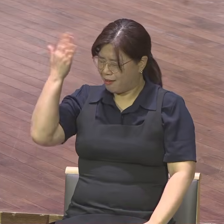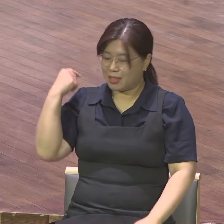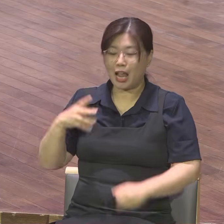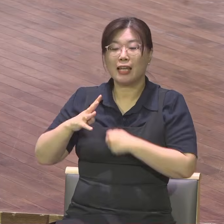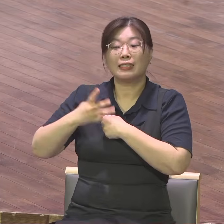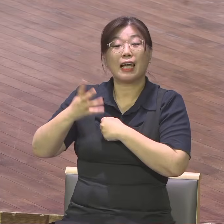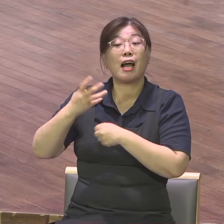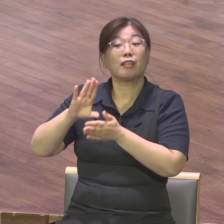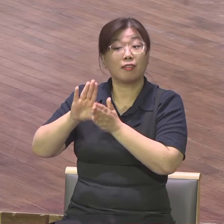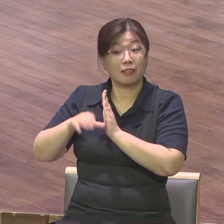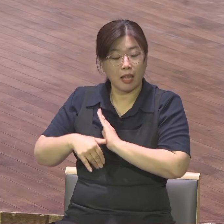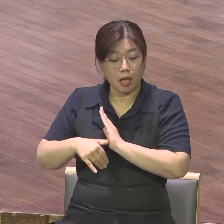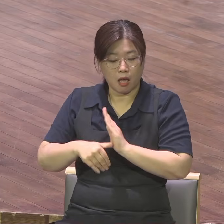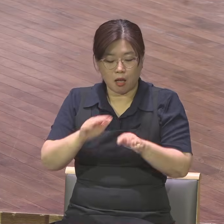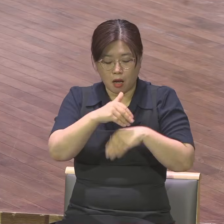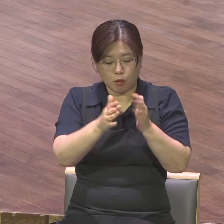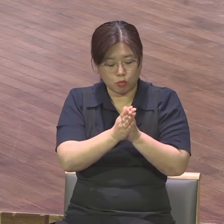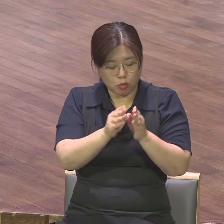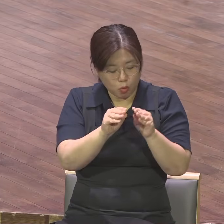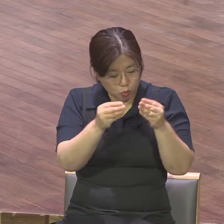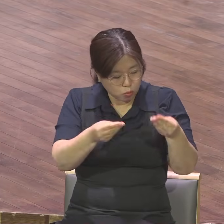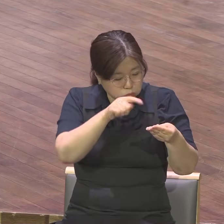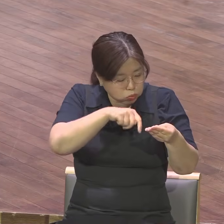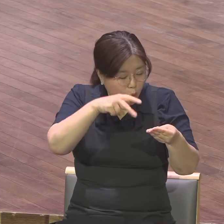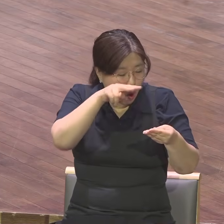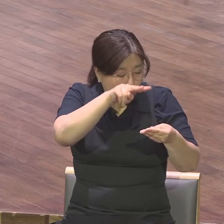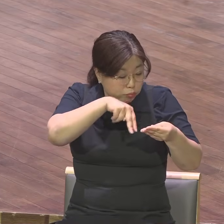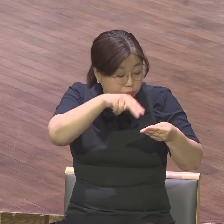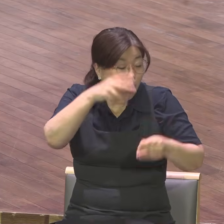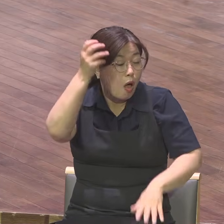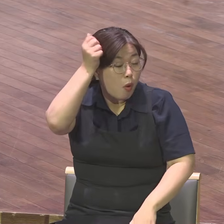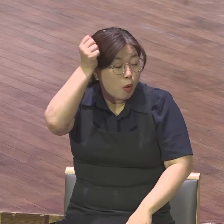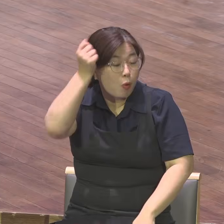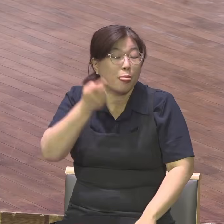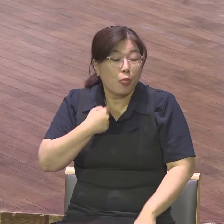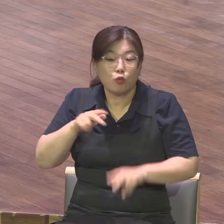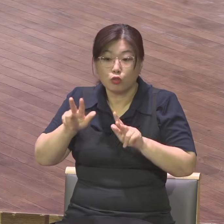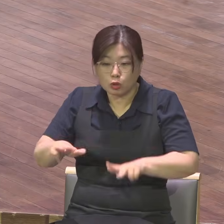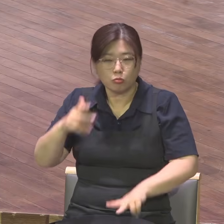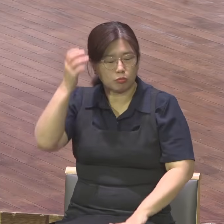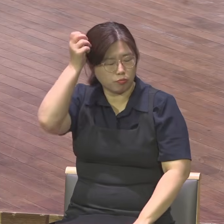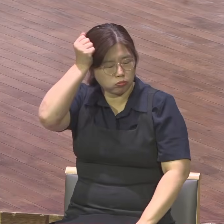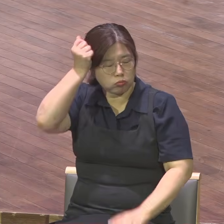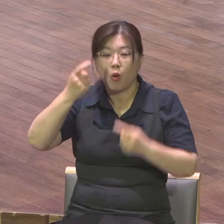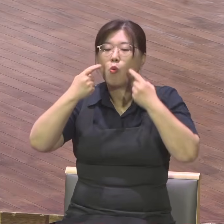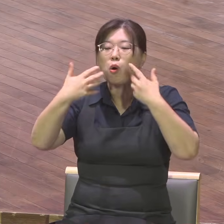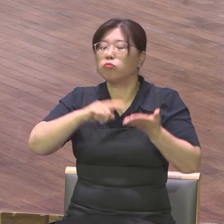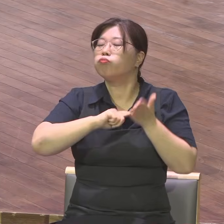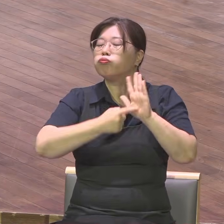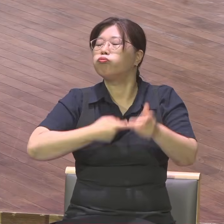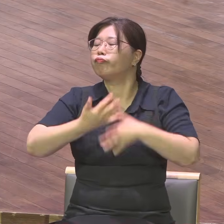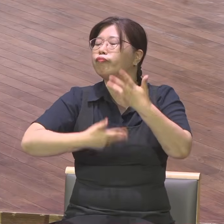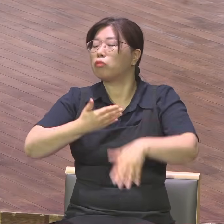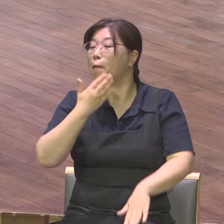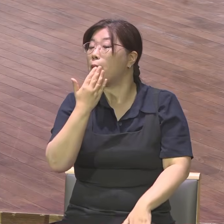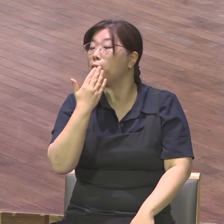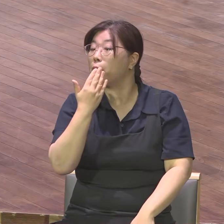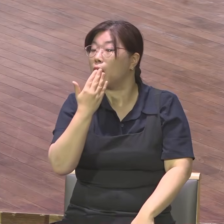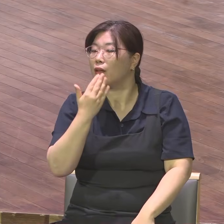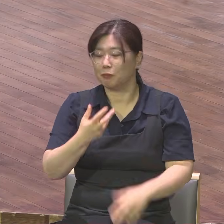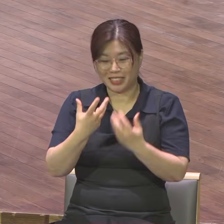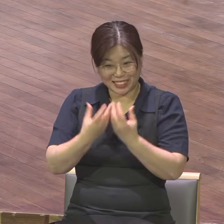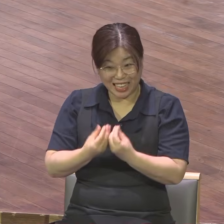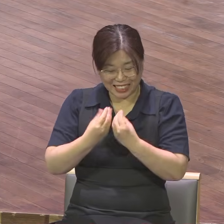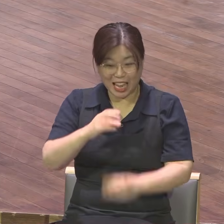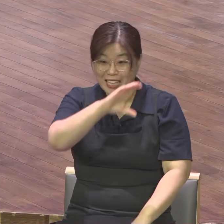다 그대로 암송할 수 있어요. 그러니까 암송대회 뭐 성탄절이다 뭐 아니면